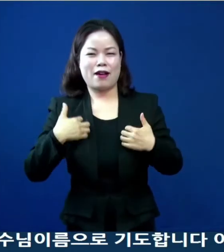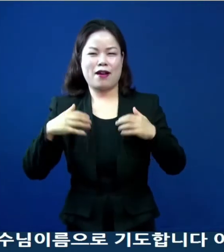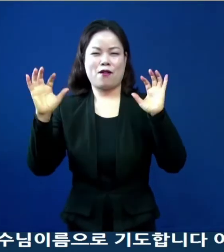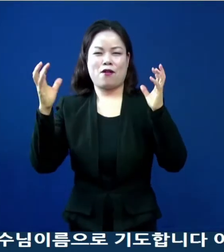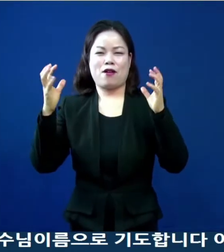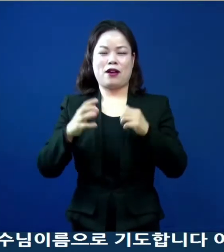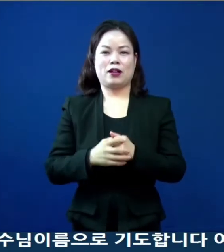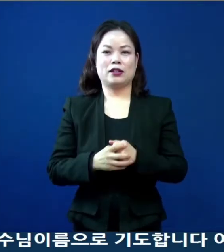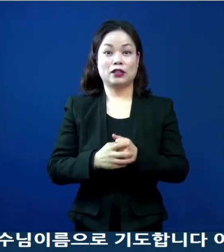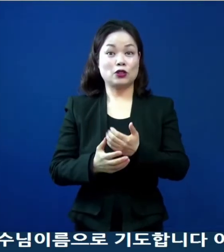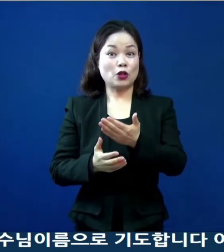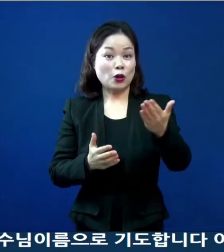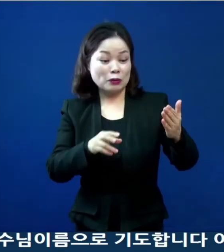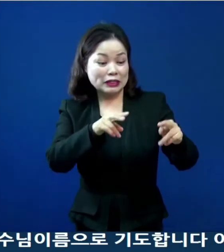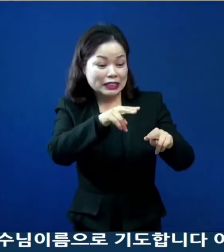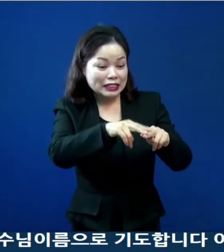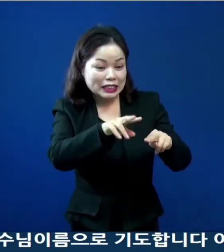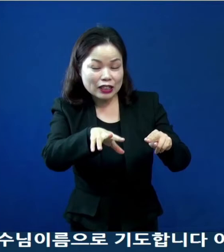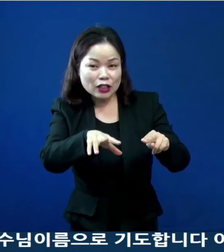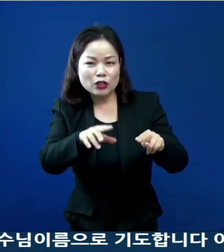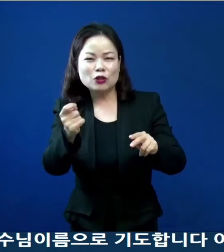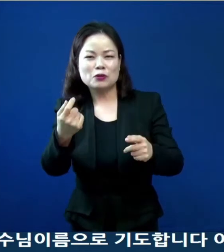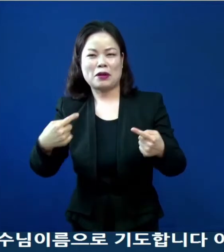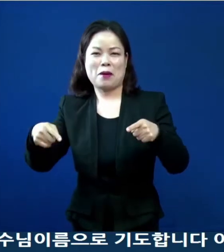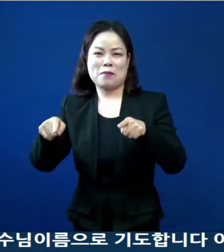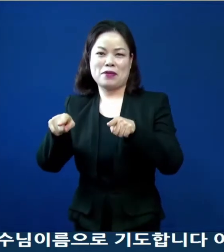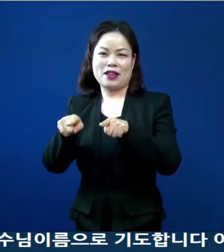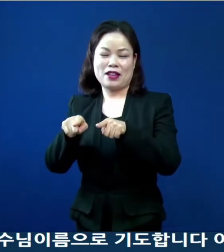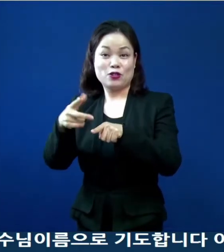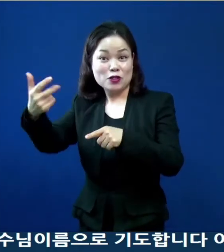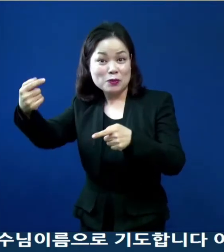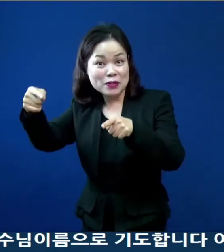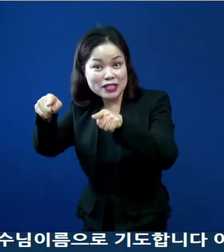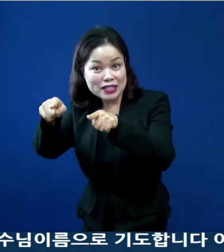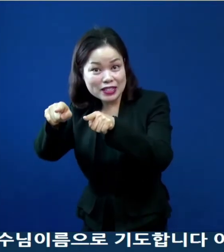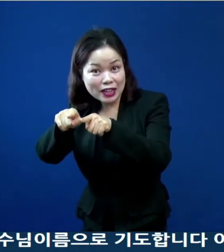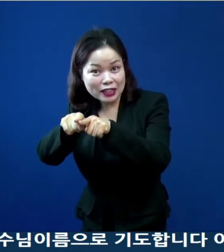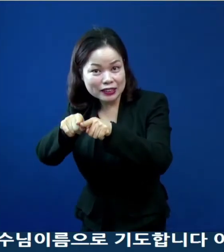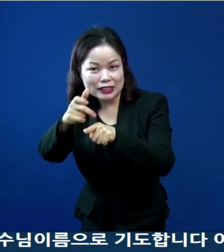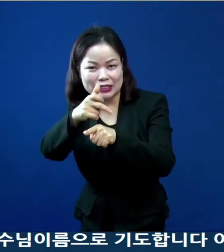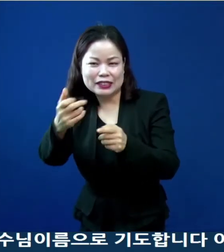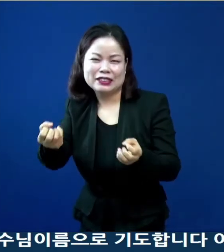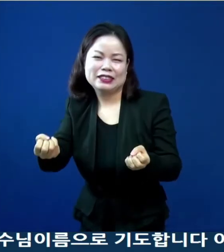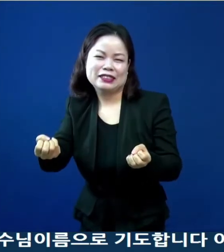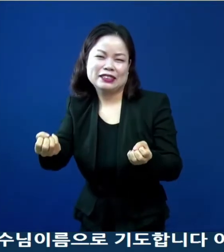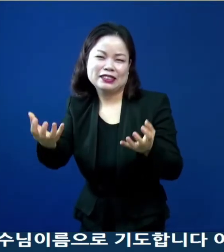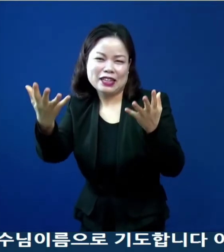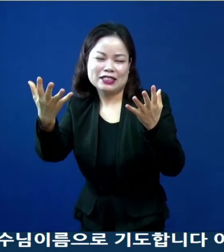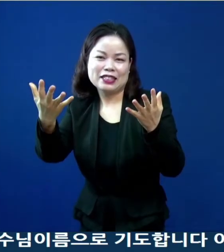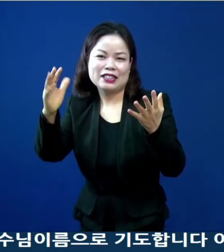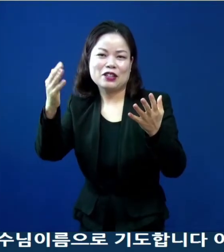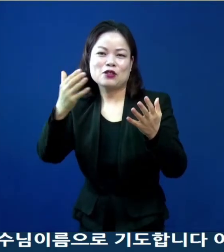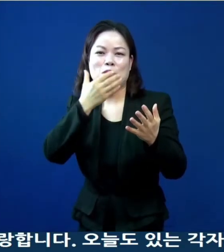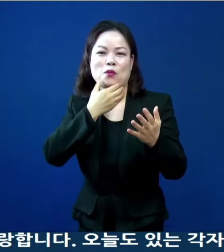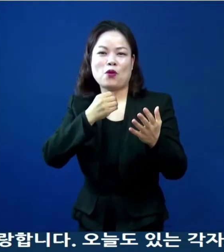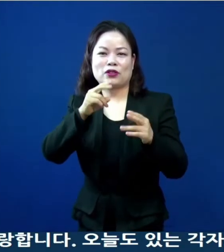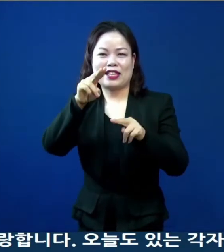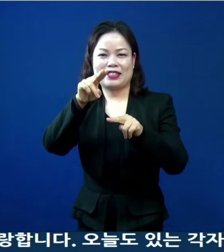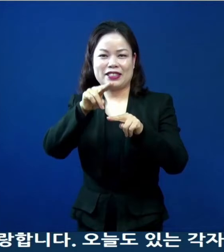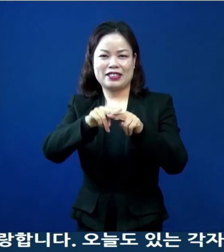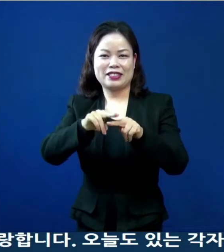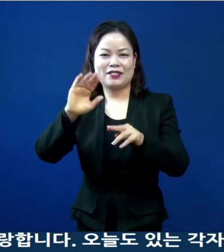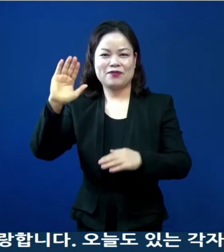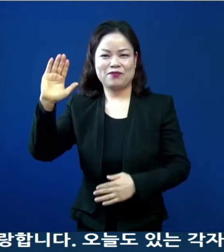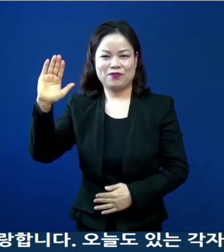환영합니다. 여러분이 있는 그 자리가 우리 주님 함께 하셔서 하나님의 말씀의 큰 잔치가 펼쳐지는 복된 자리